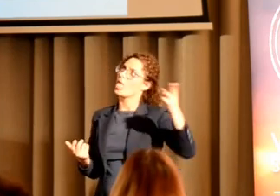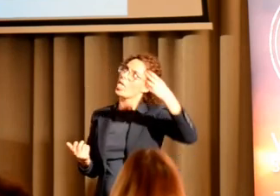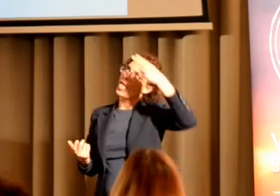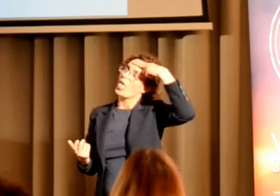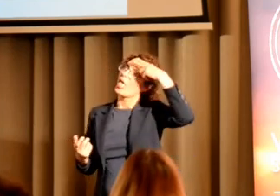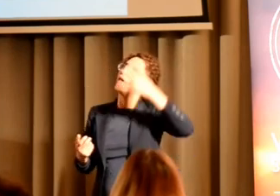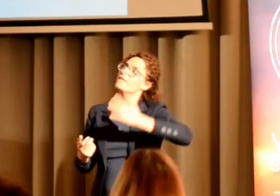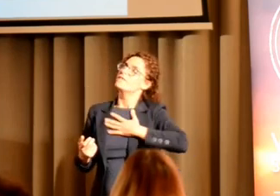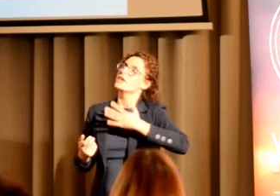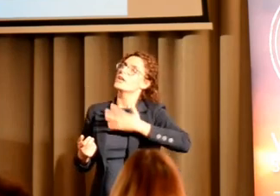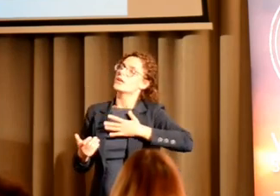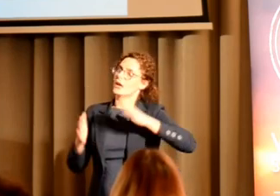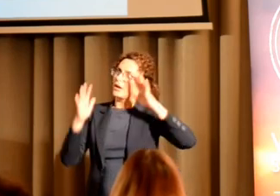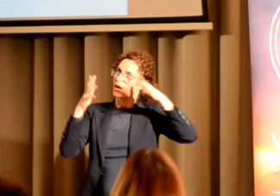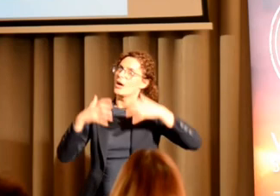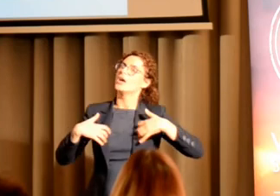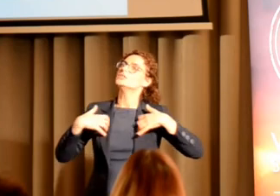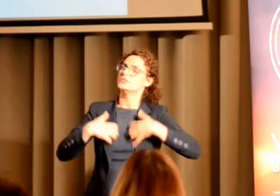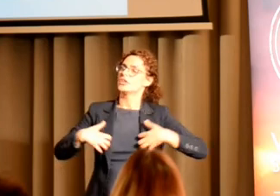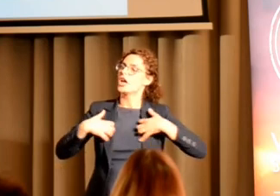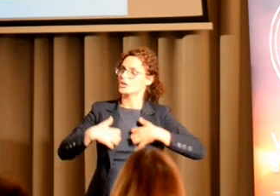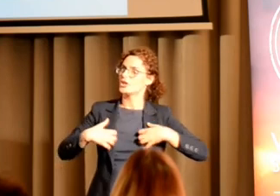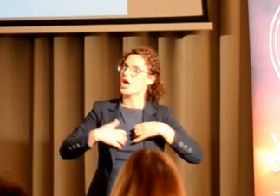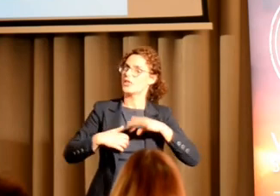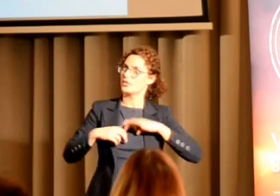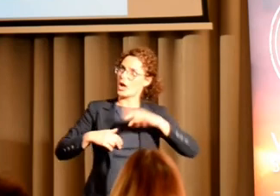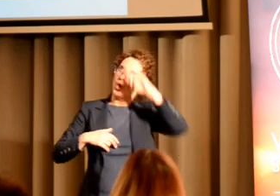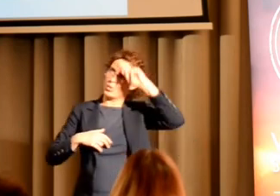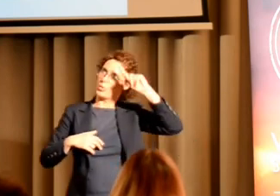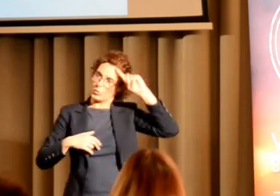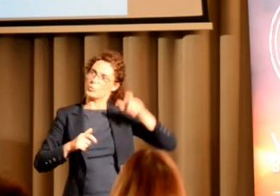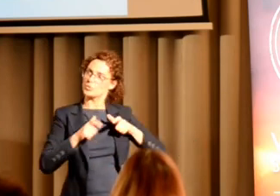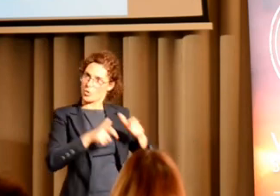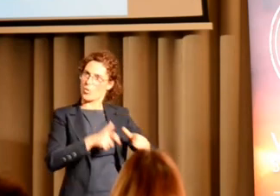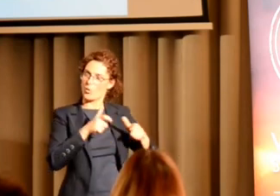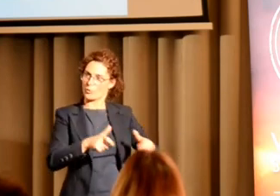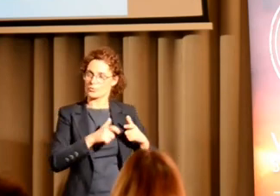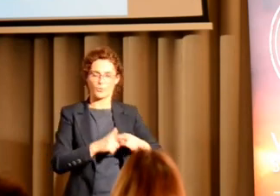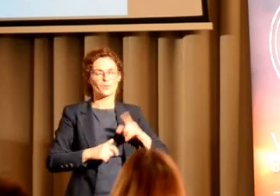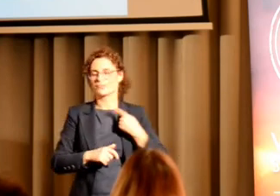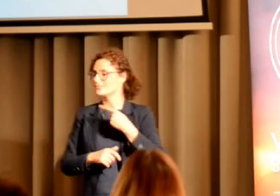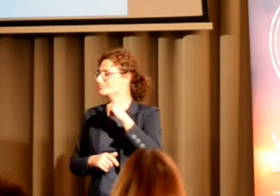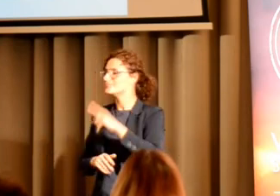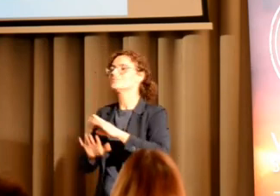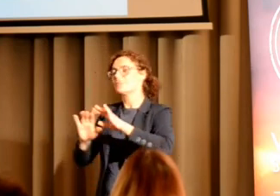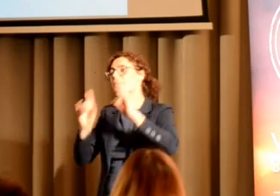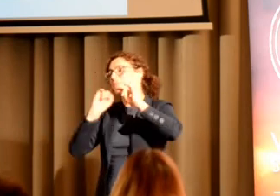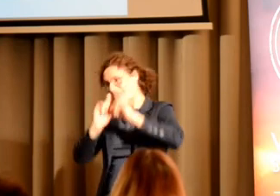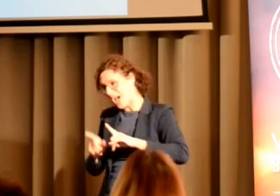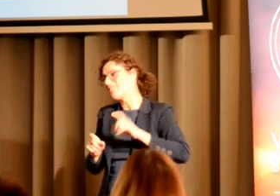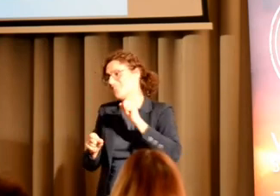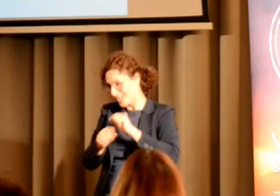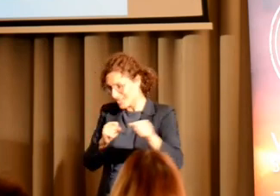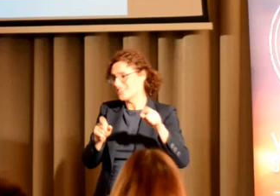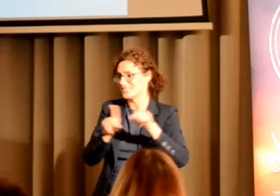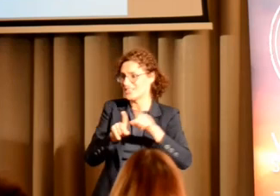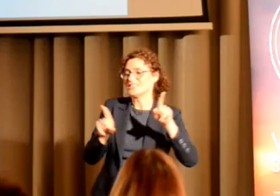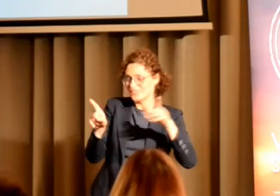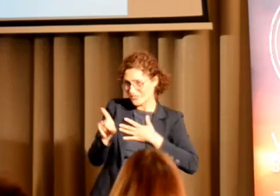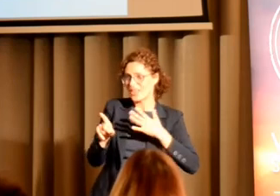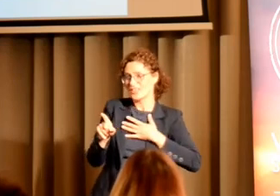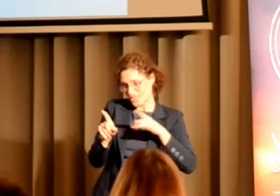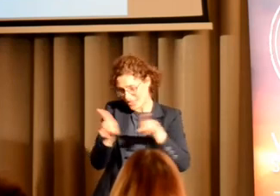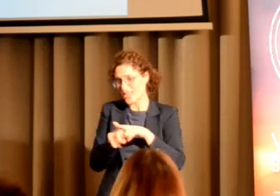wilkach, no to zwierzęta gospodarcze. I to fakt, my zawsze o tym mówimy, nie unikamy tego trudnego tematu, że wilki